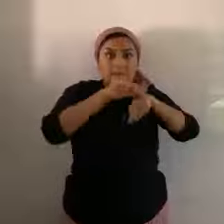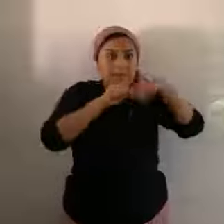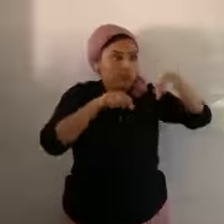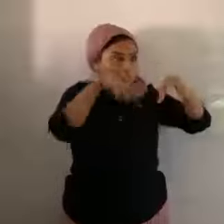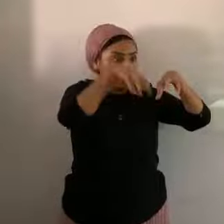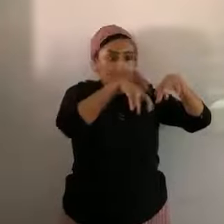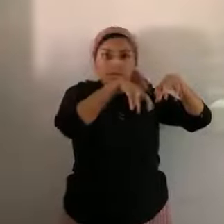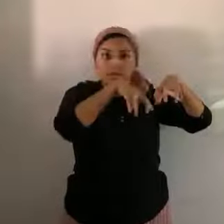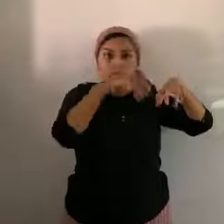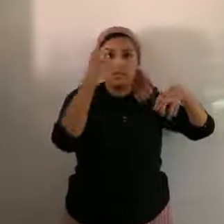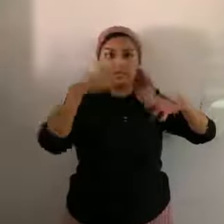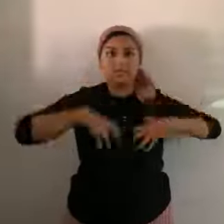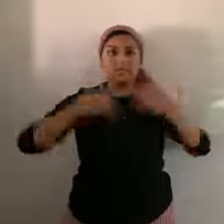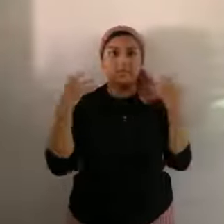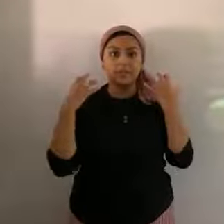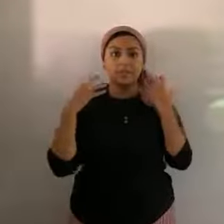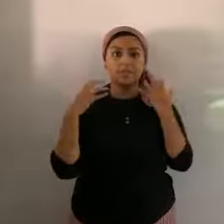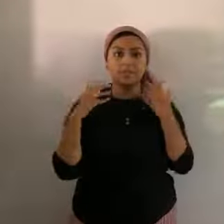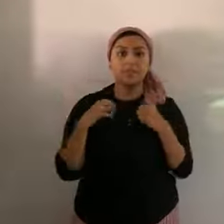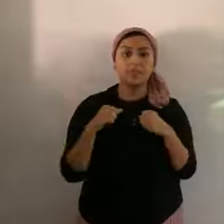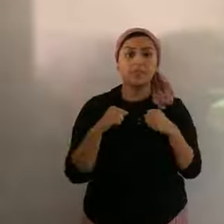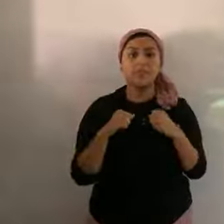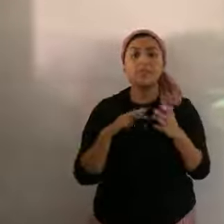juntó. La idea es esta,